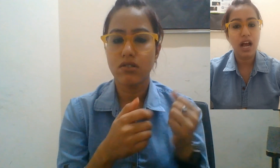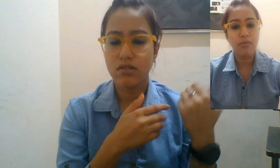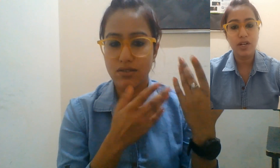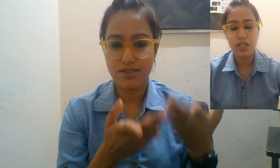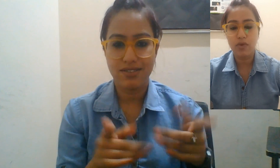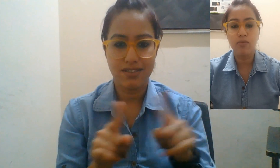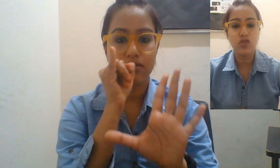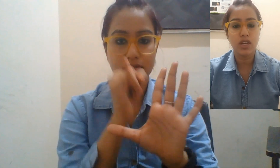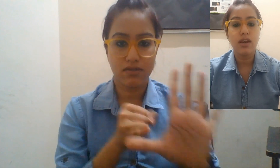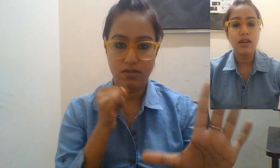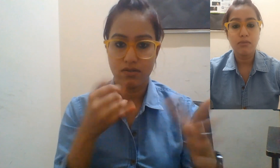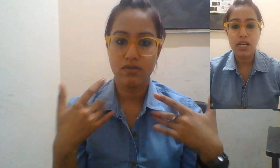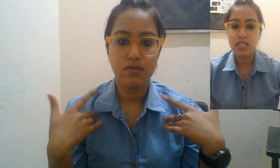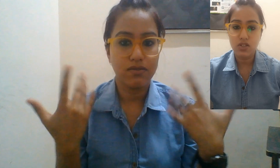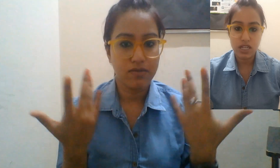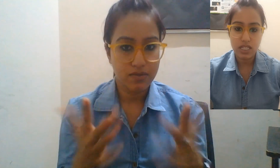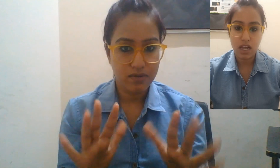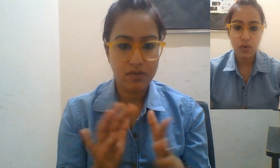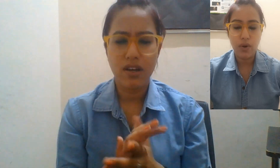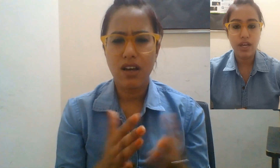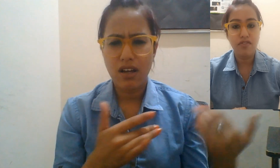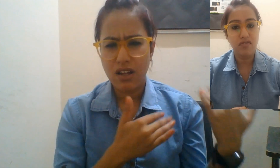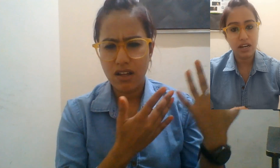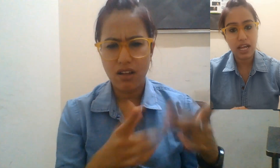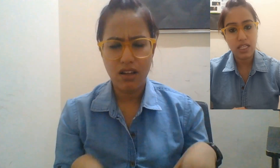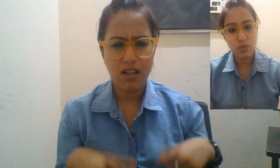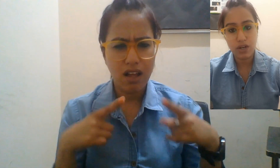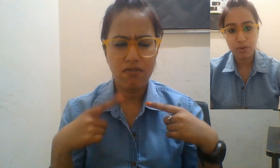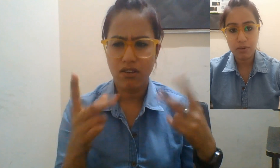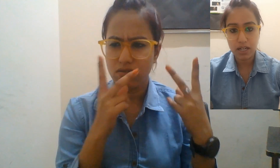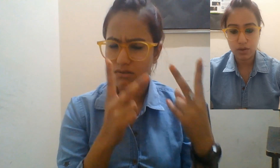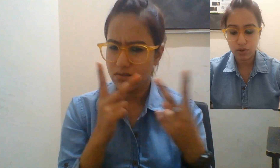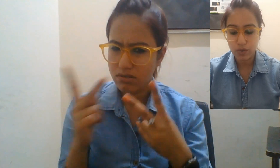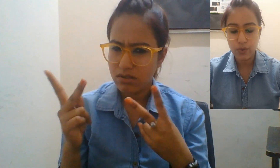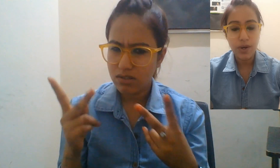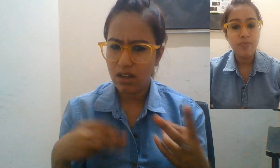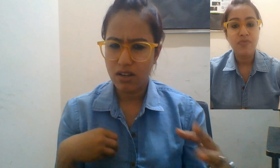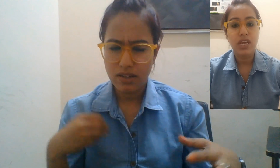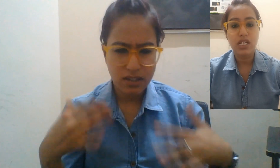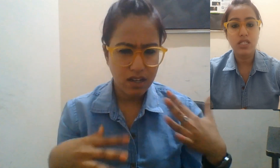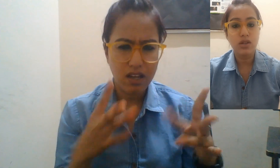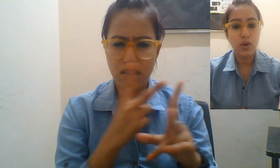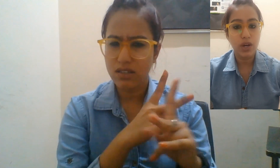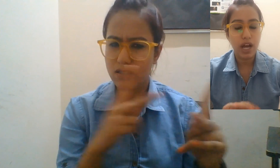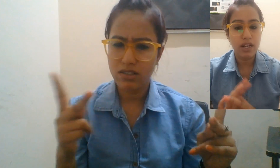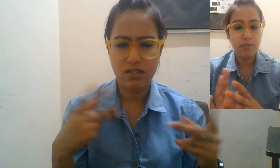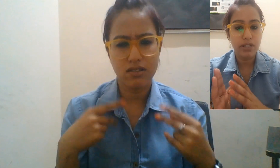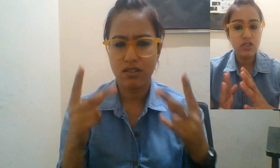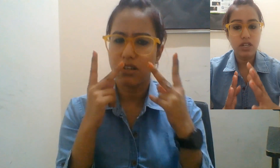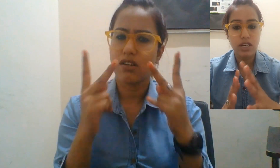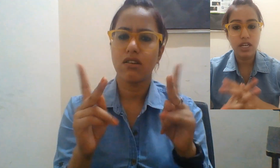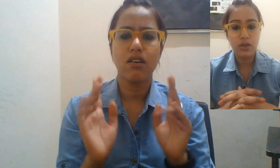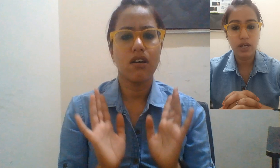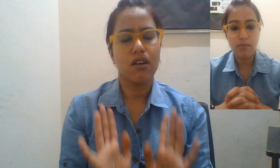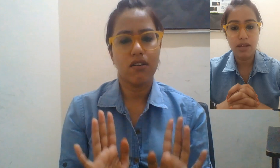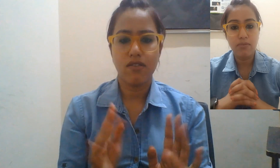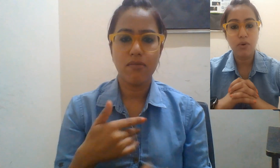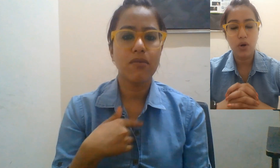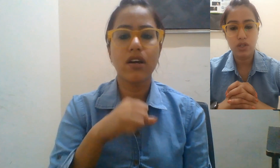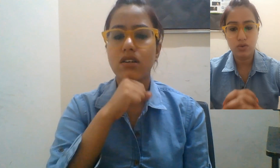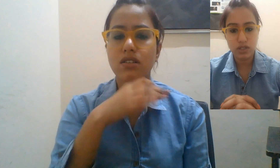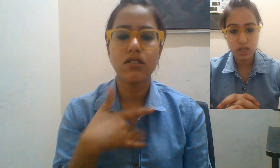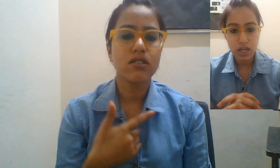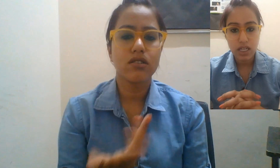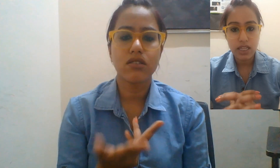फील्ड में काम करते हुए मुझे 5 से 6 साल हो गए हैं। फ्रीलांस वर्क भी मैं करती हूँ। इस दौरान, अपनी जर्नी के दौरान,